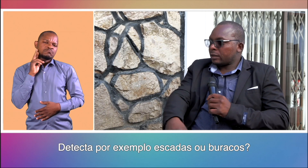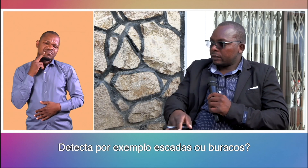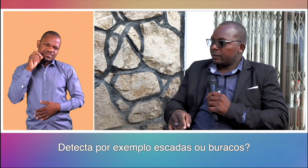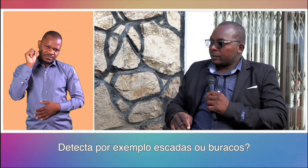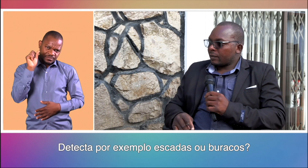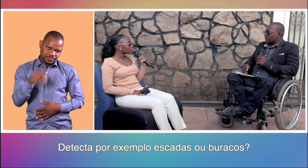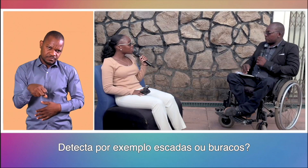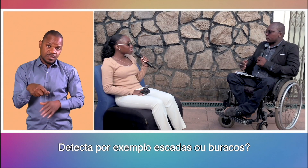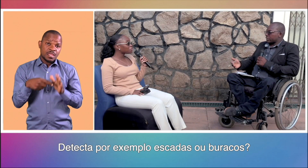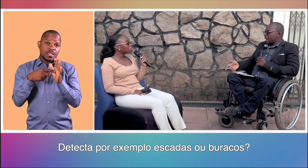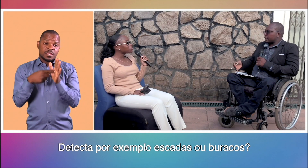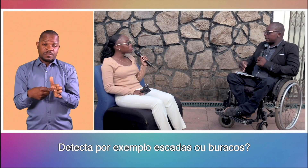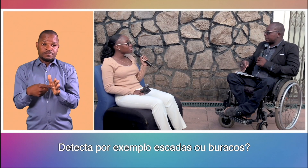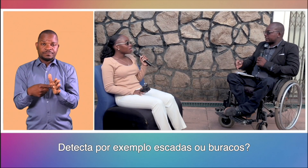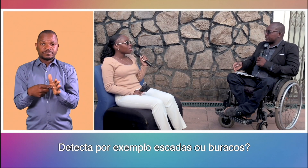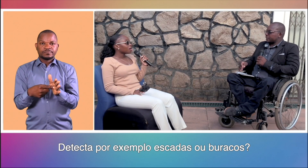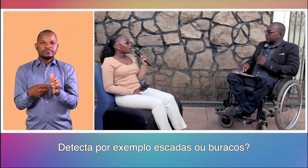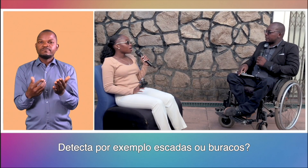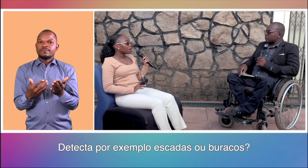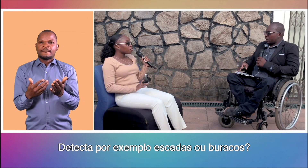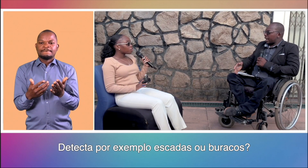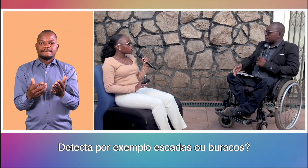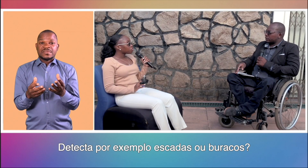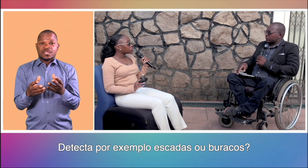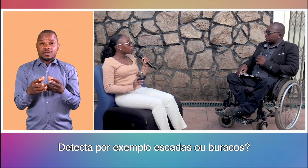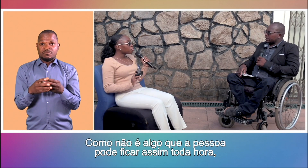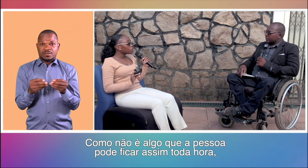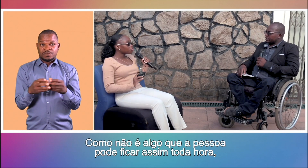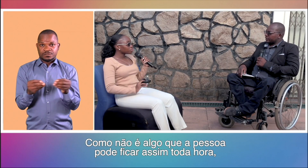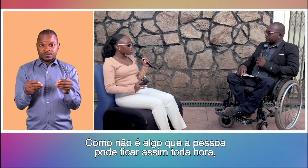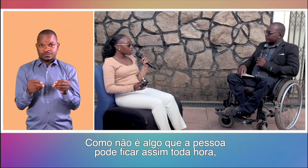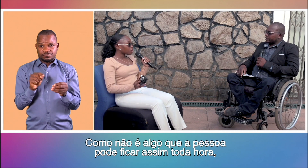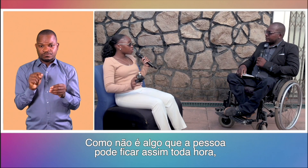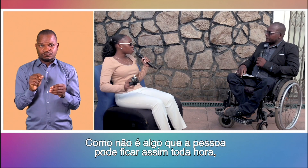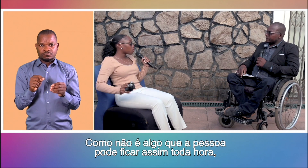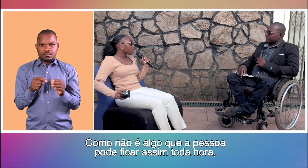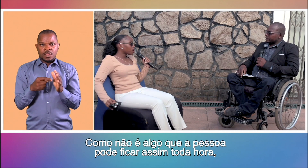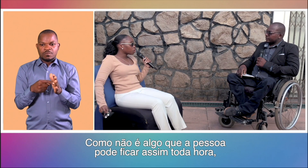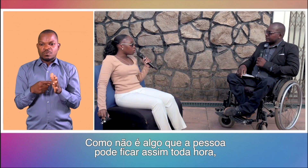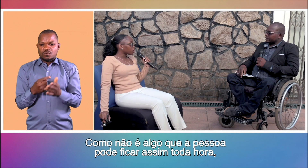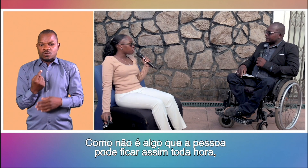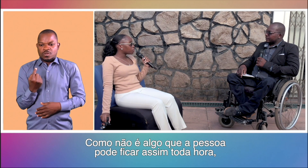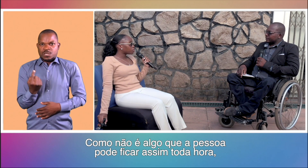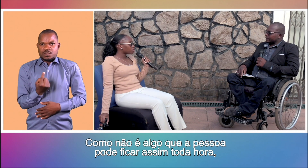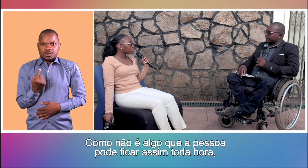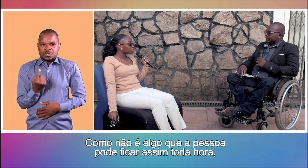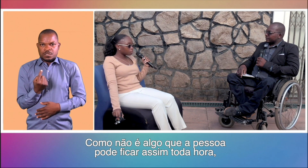detecta, por exemplo, escadas, buracos. Como não é algo que a pessoa